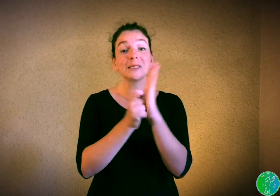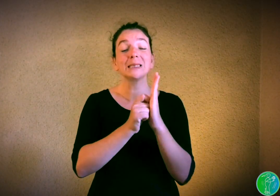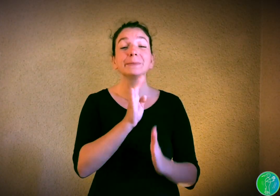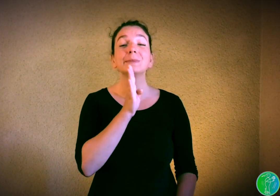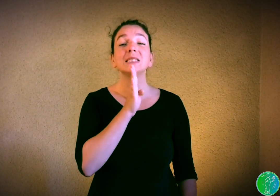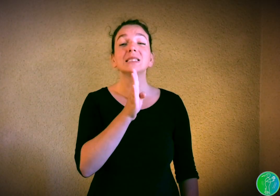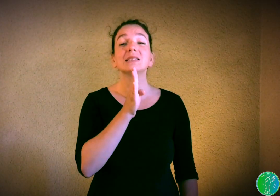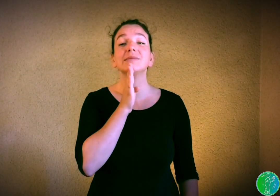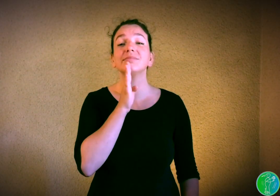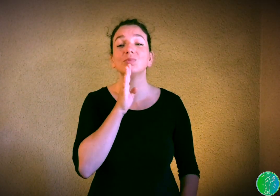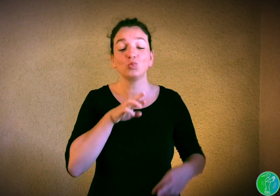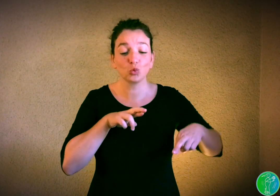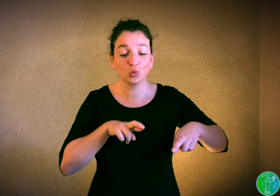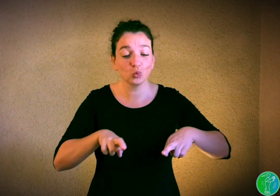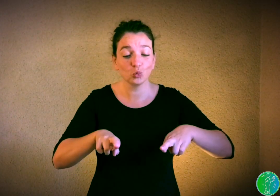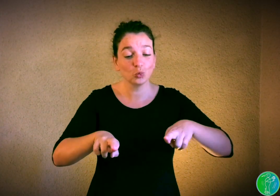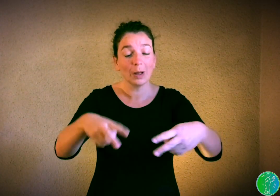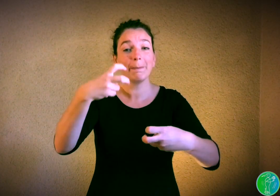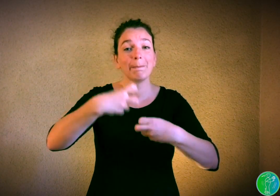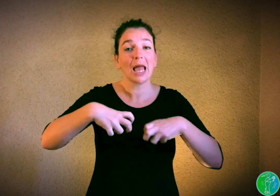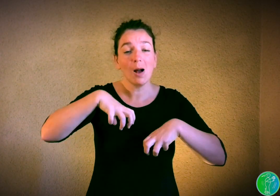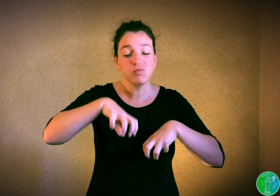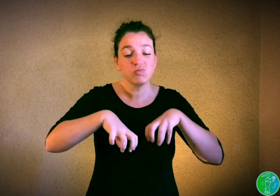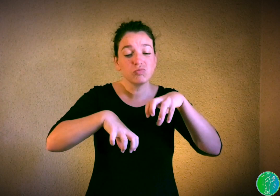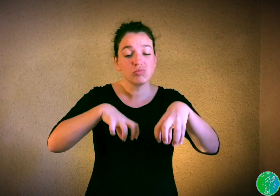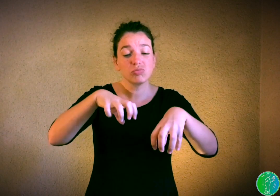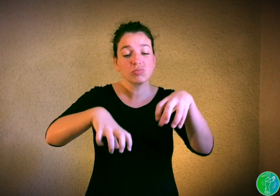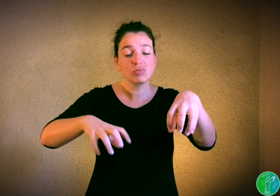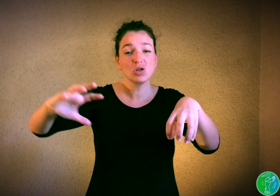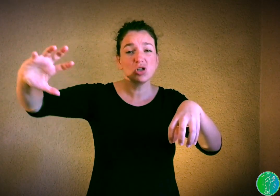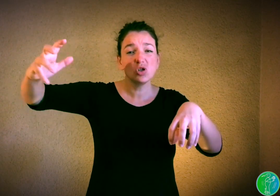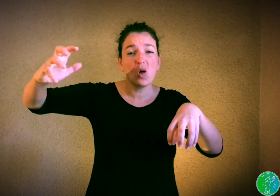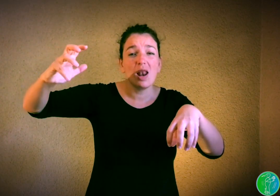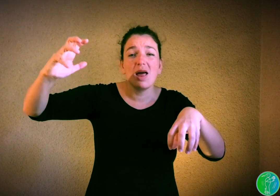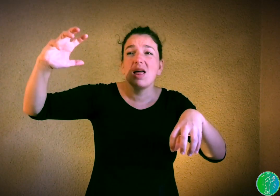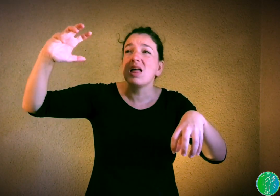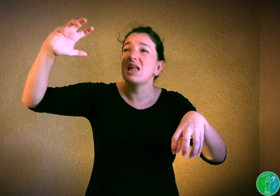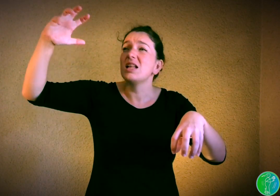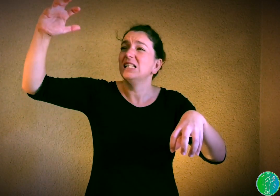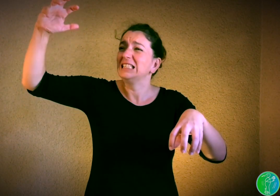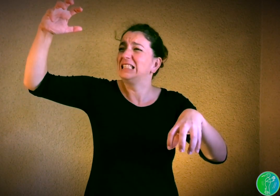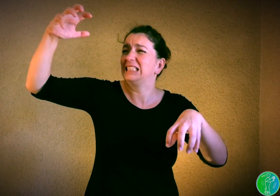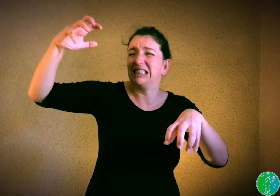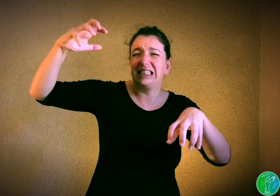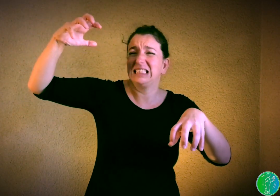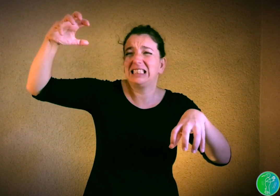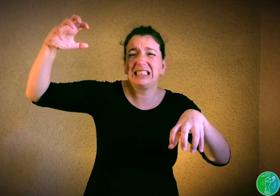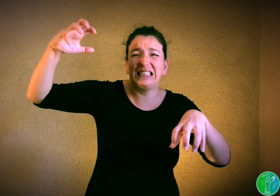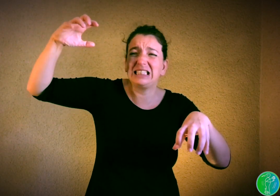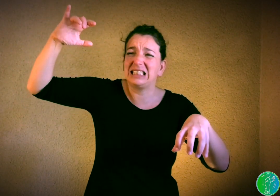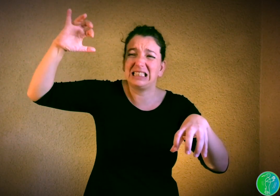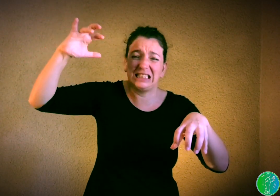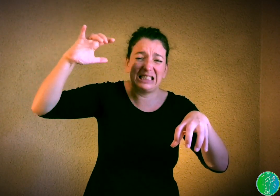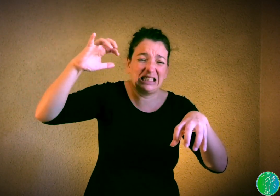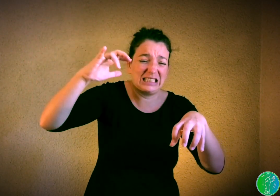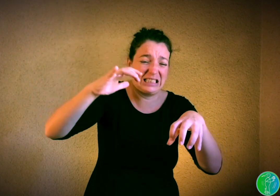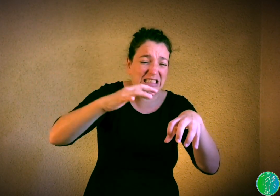C'était midi. Le soleil chauffait les pierres et les pierres chauffaient les pattes de Laurent Lapin.